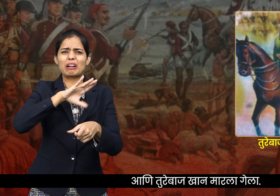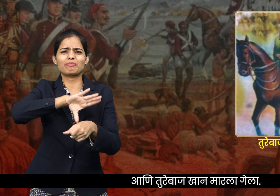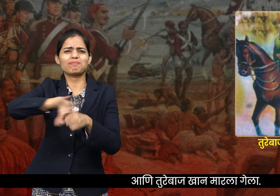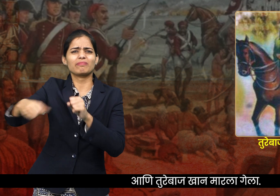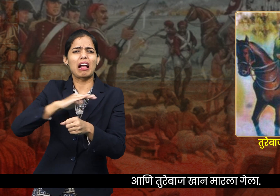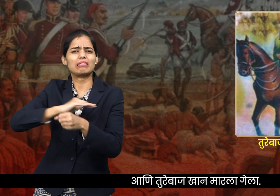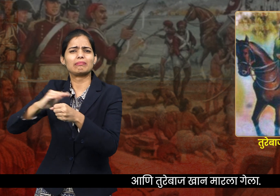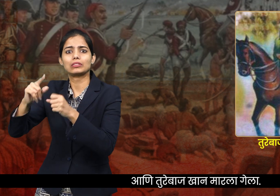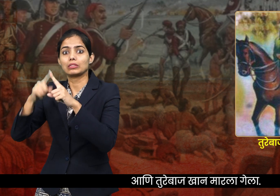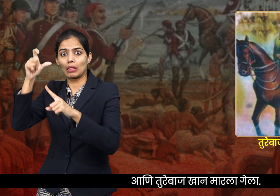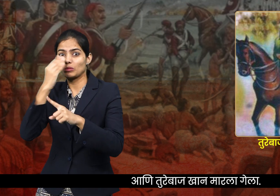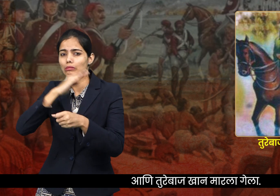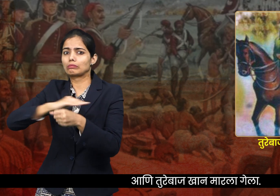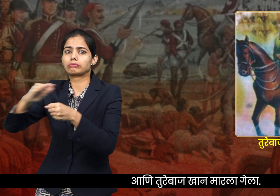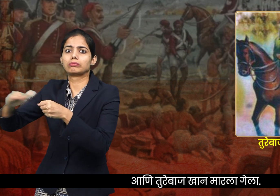गेला.